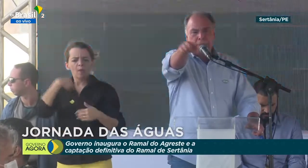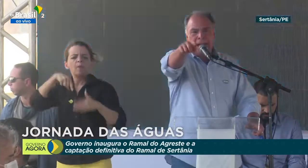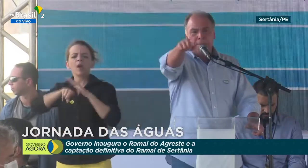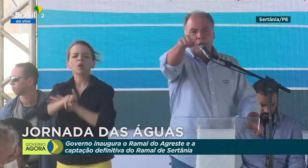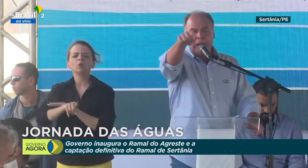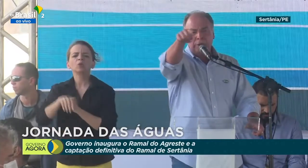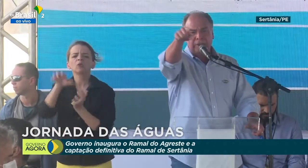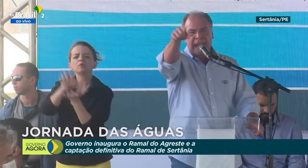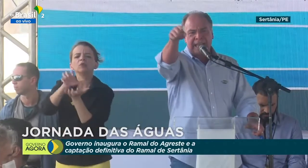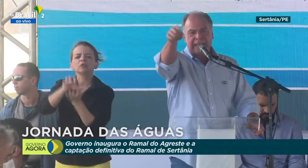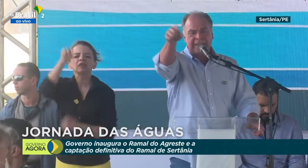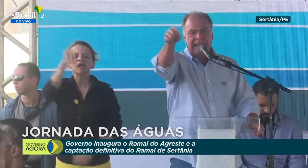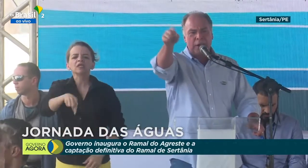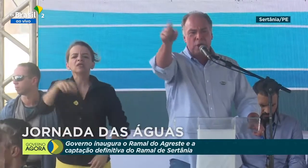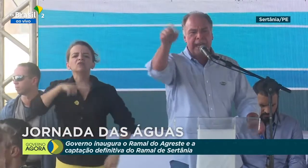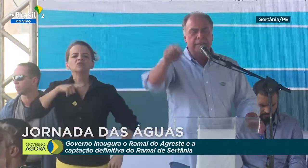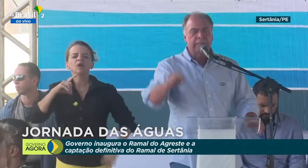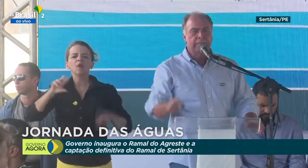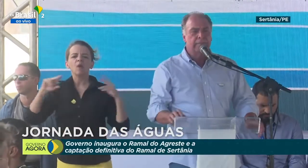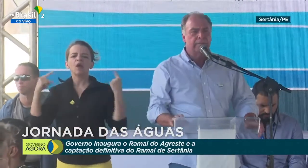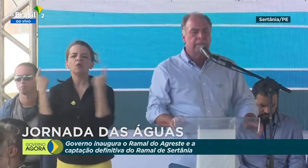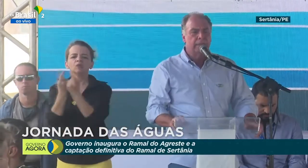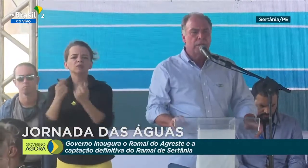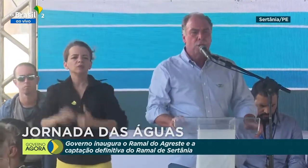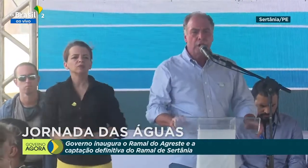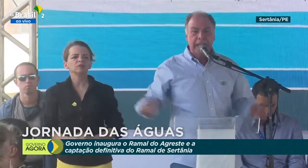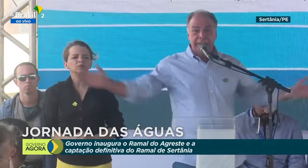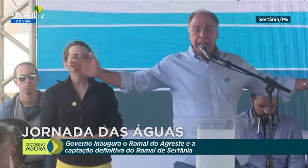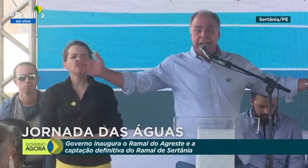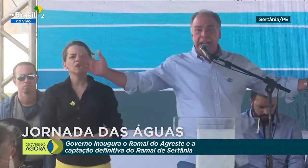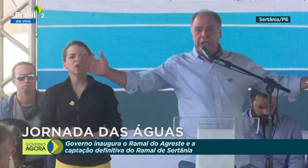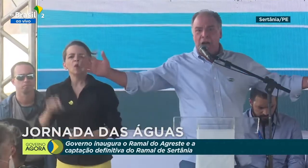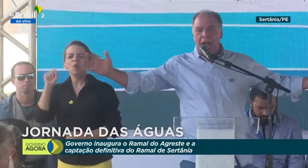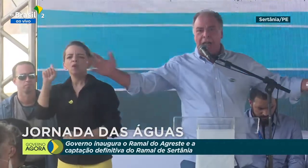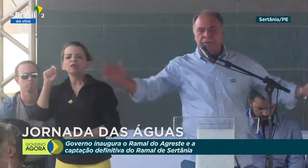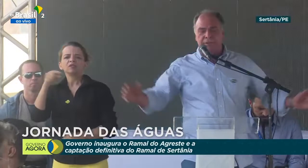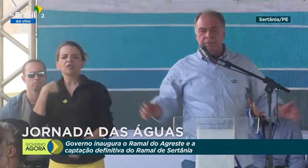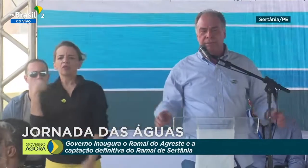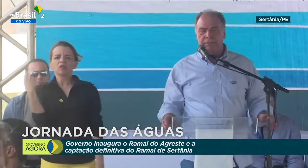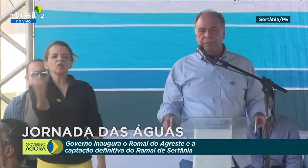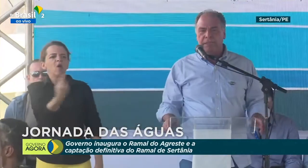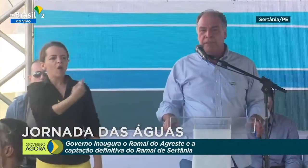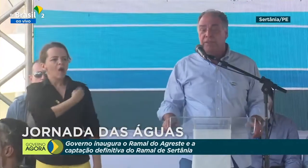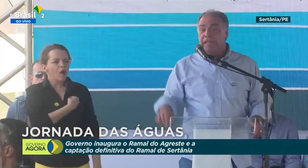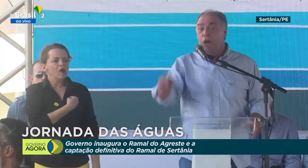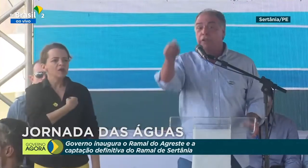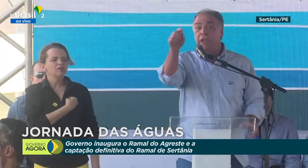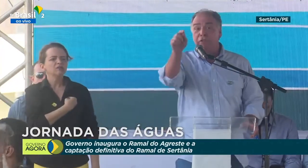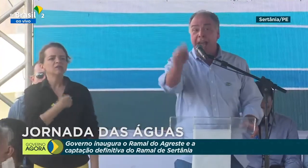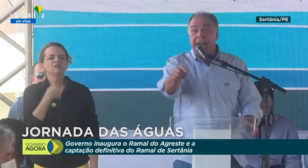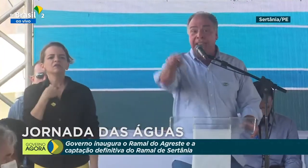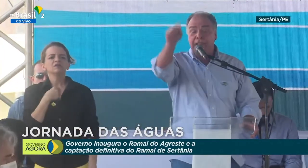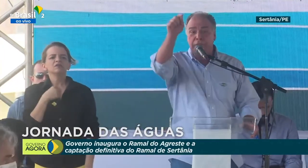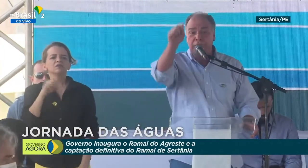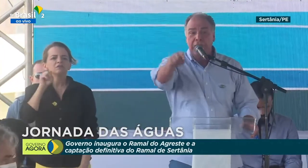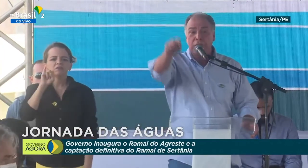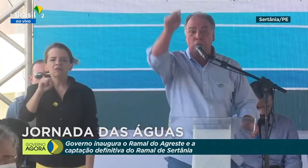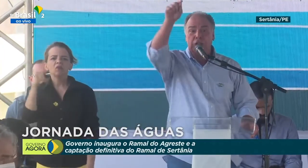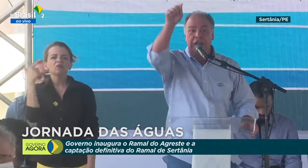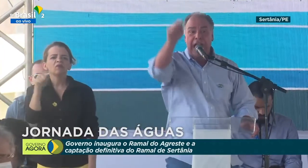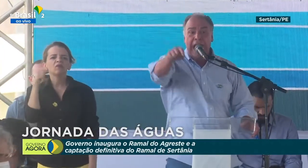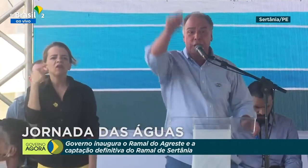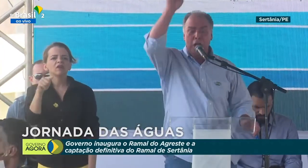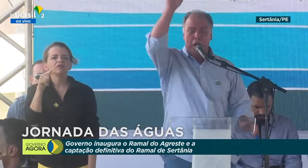eu pergunto aos pernambucanos que aqui se reúnem, o que seria de nós se não tivesse